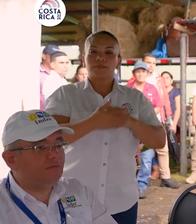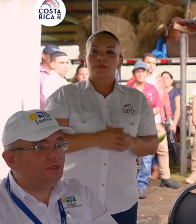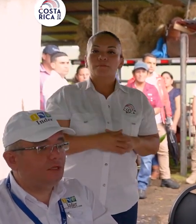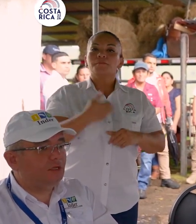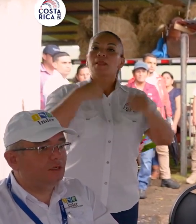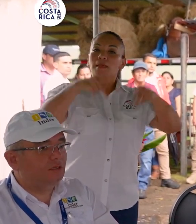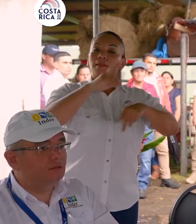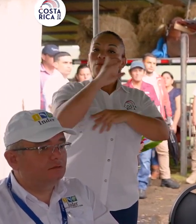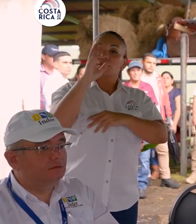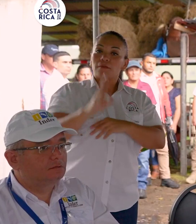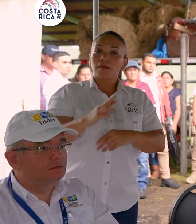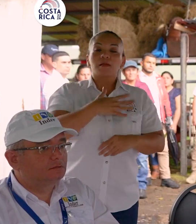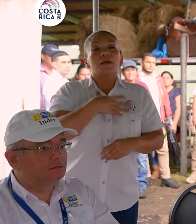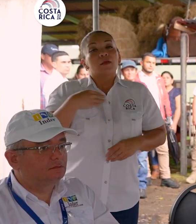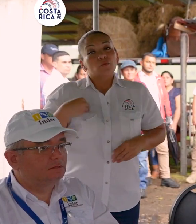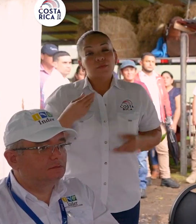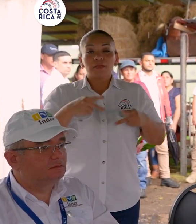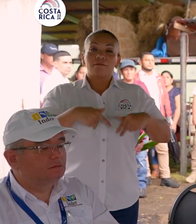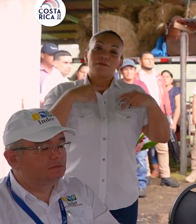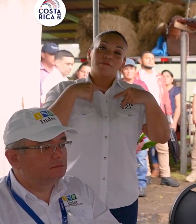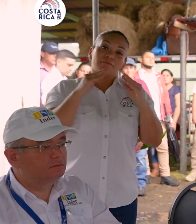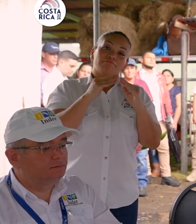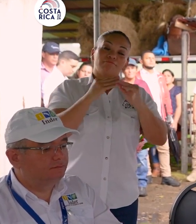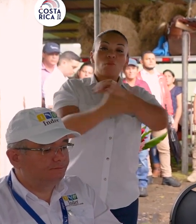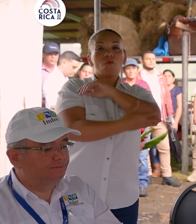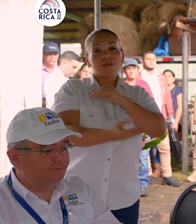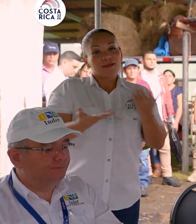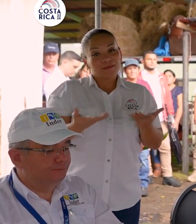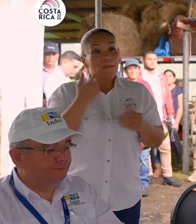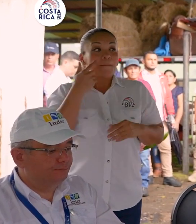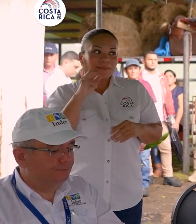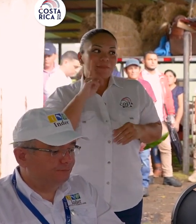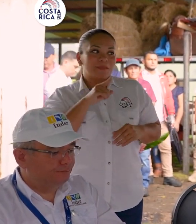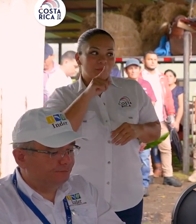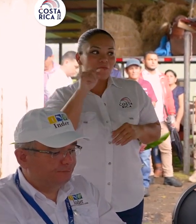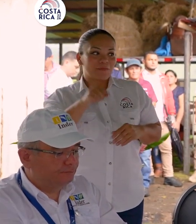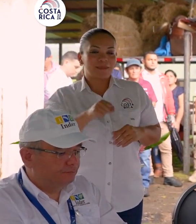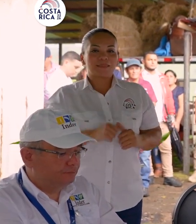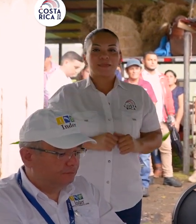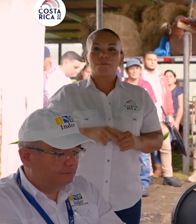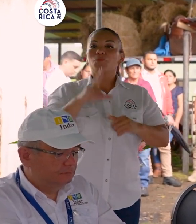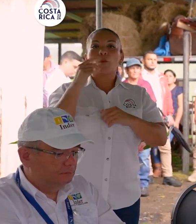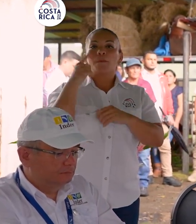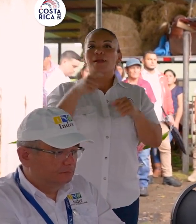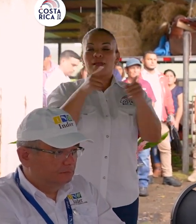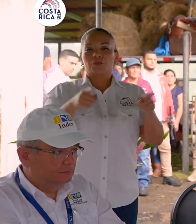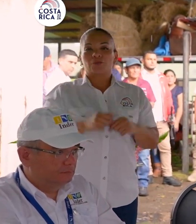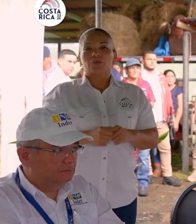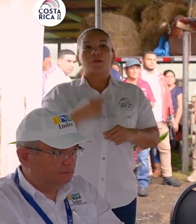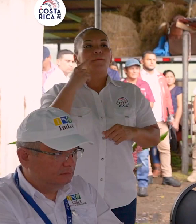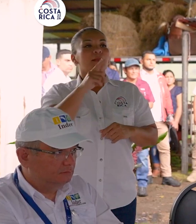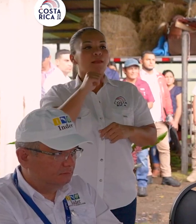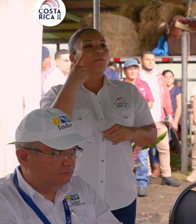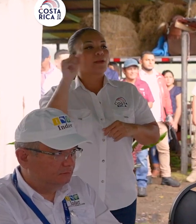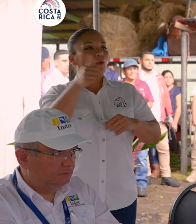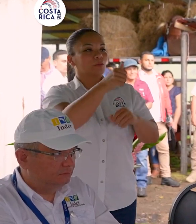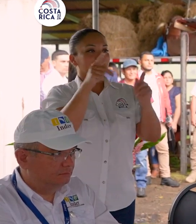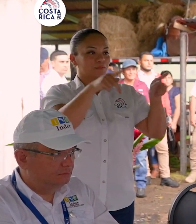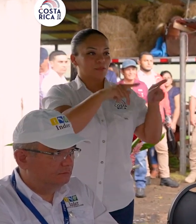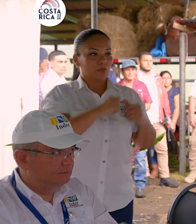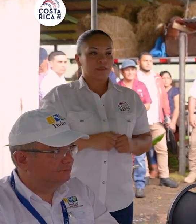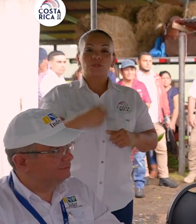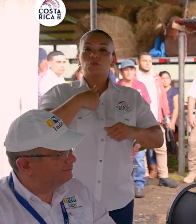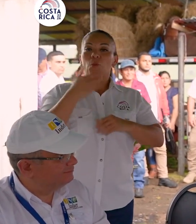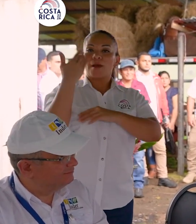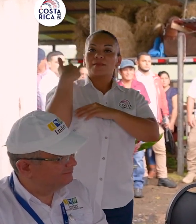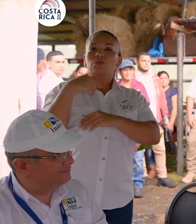Hay gente en Costa Rica que le gusta la pobreza, aunque parezca mentira. No para ellos, sino para otros. Yo el